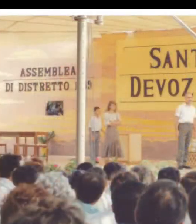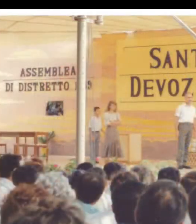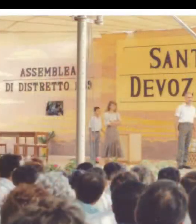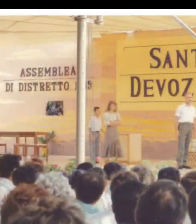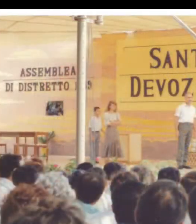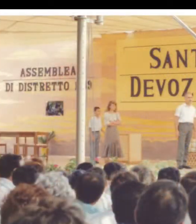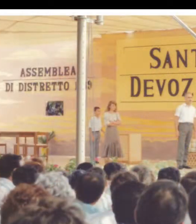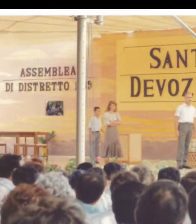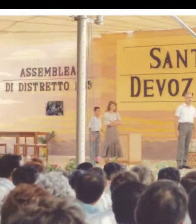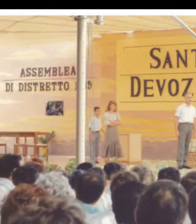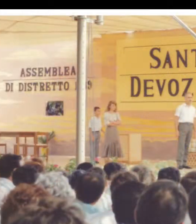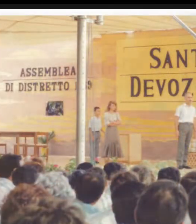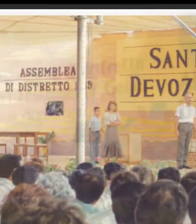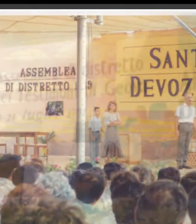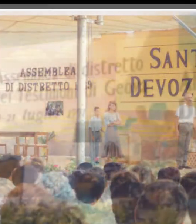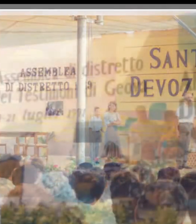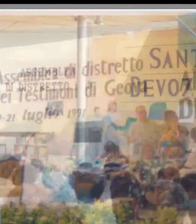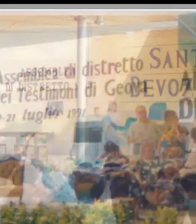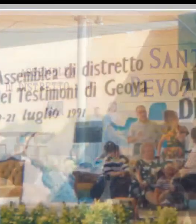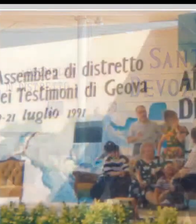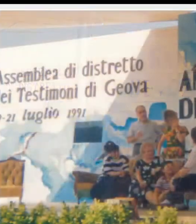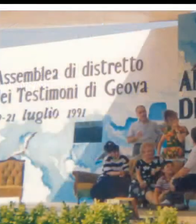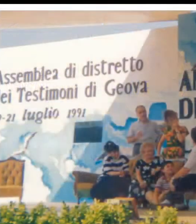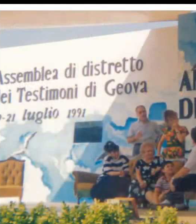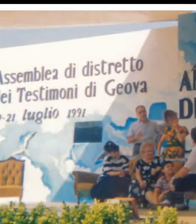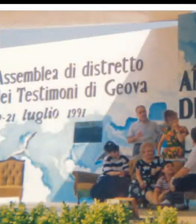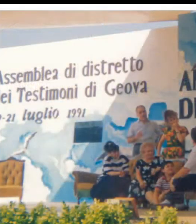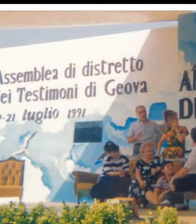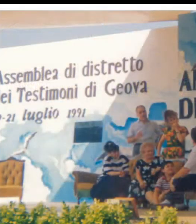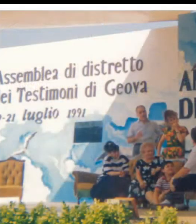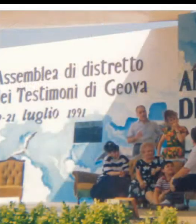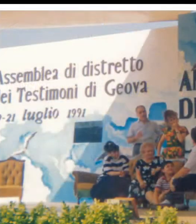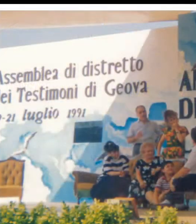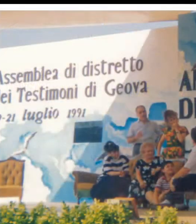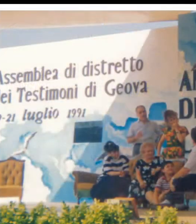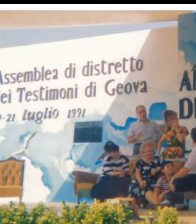angoscia e lacrime sono ormai